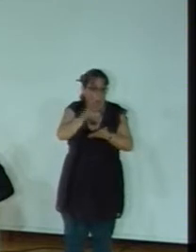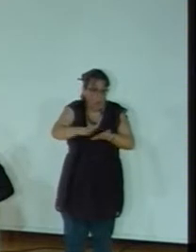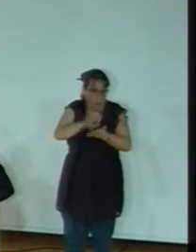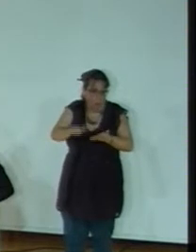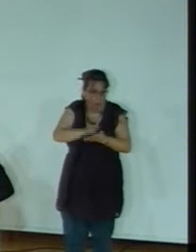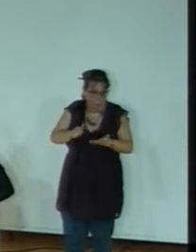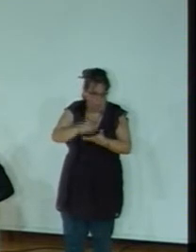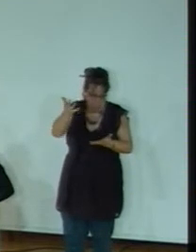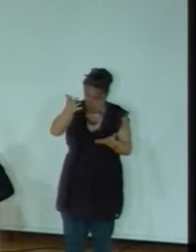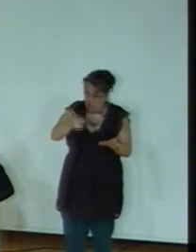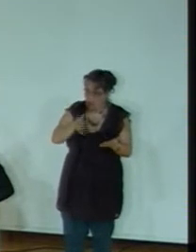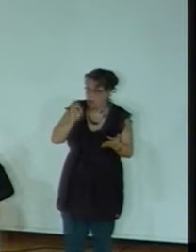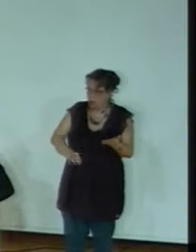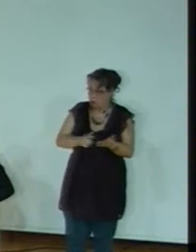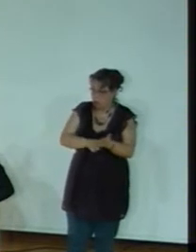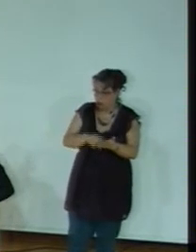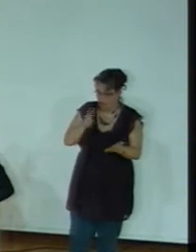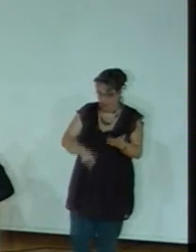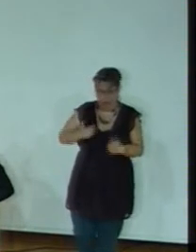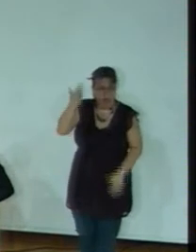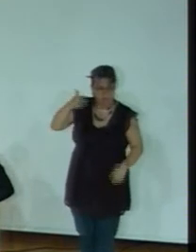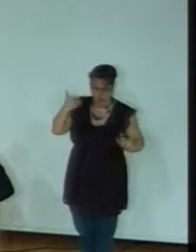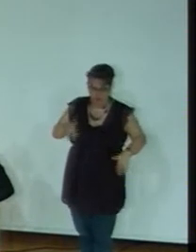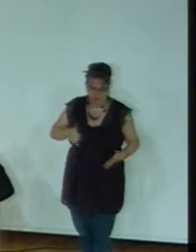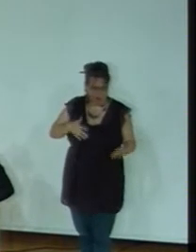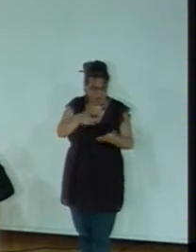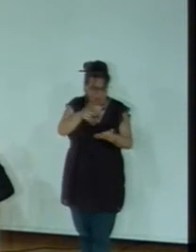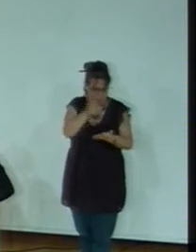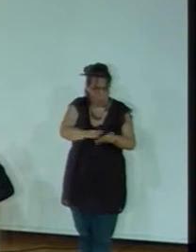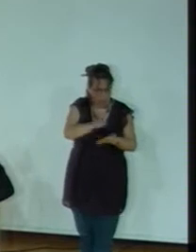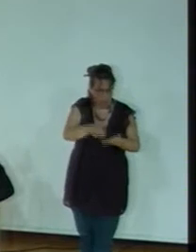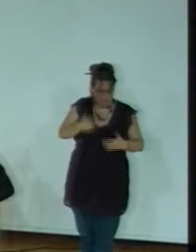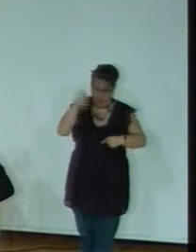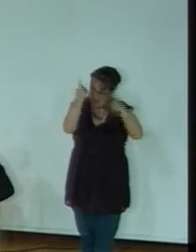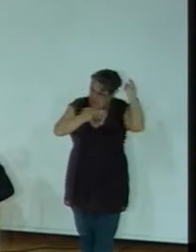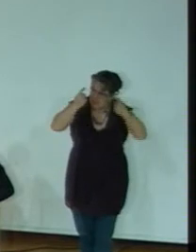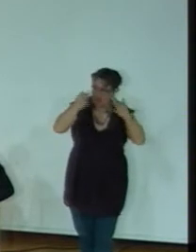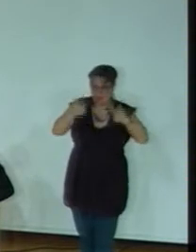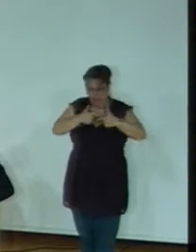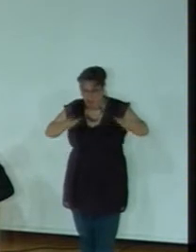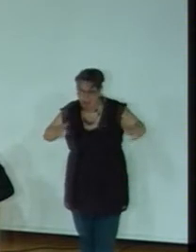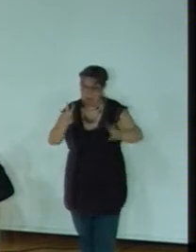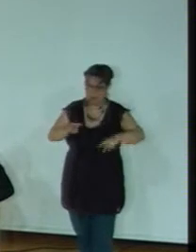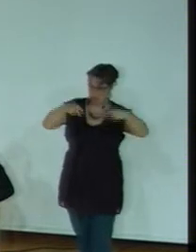les débats des questionnements qui était déjà très fort dans la littérature il y a déjà plusieurs décades.